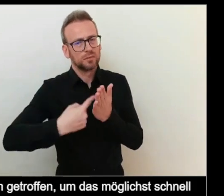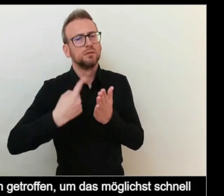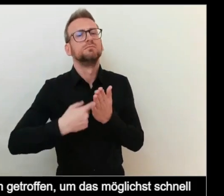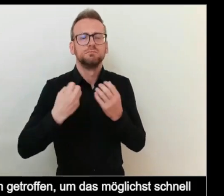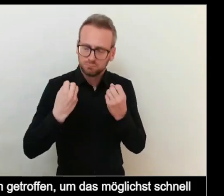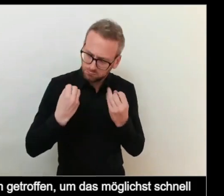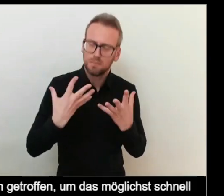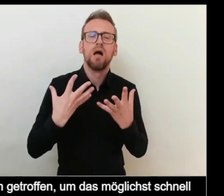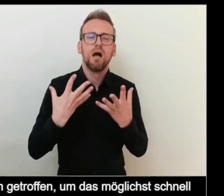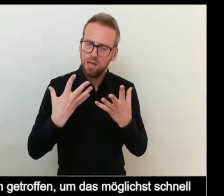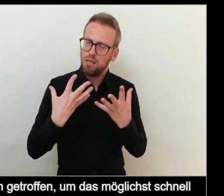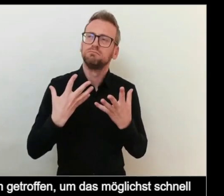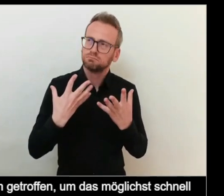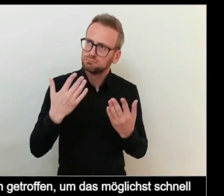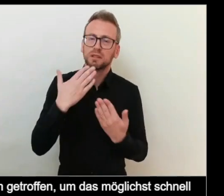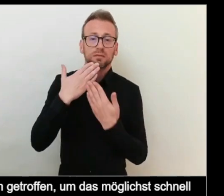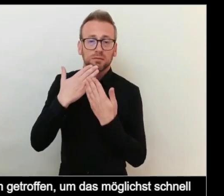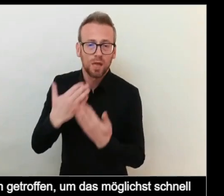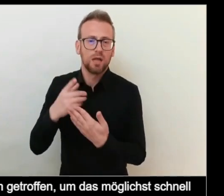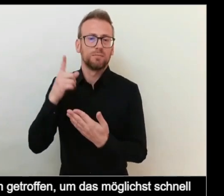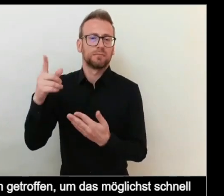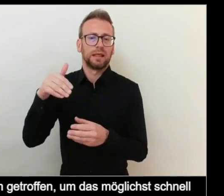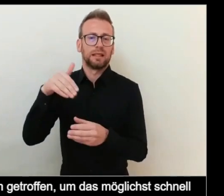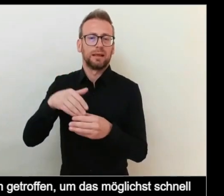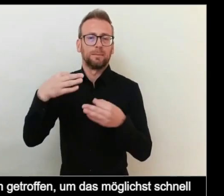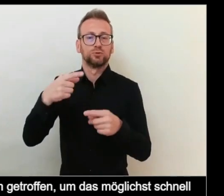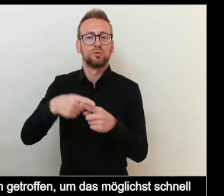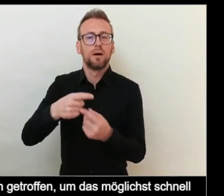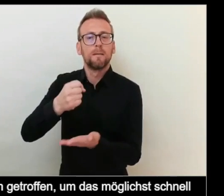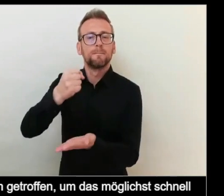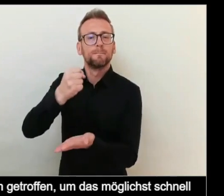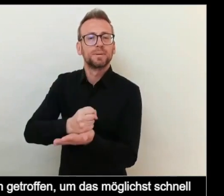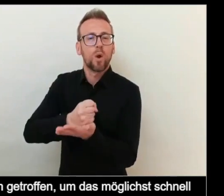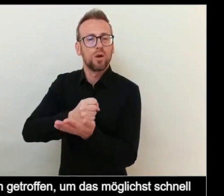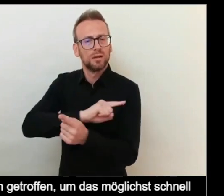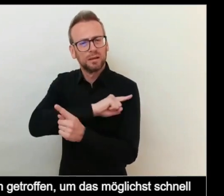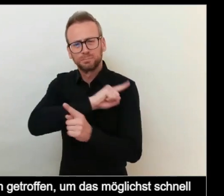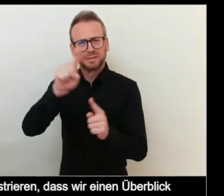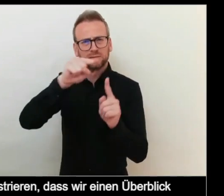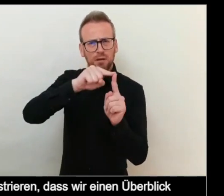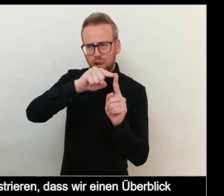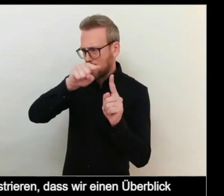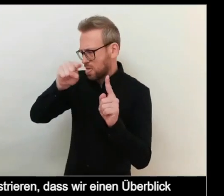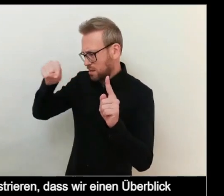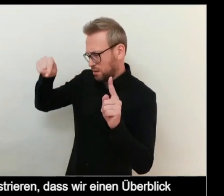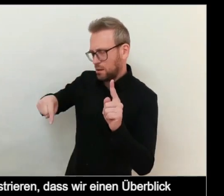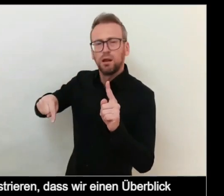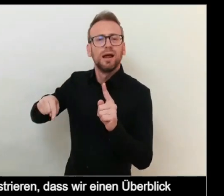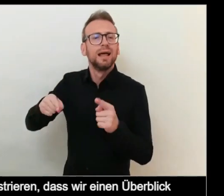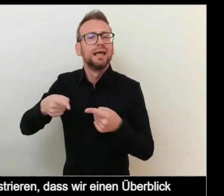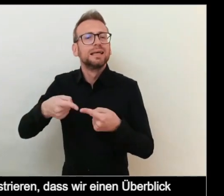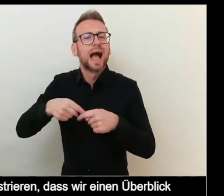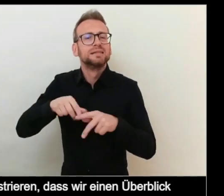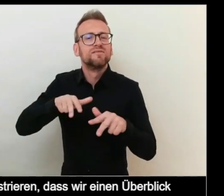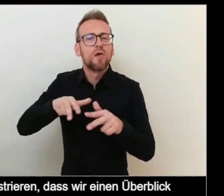zu machen haben, sondern natürlich auch zu allen anderen Ministerien, die befasst sind, aber auch zur Vielzahl der